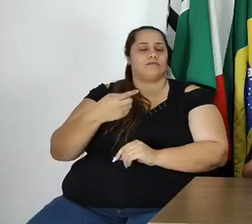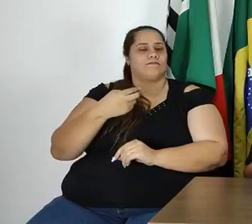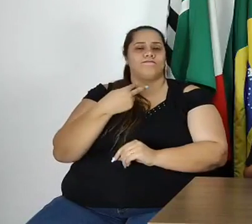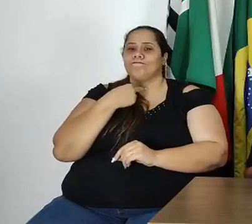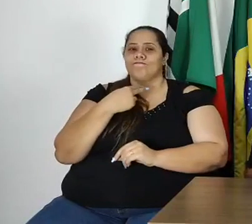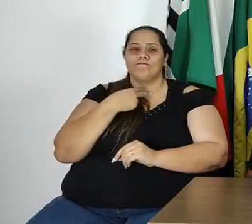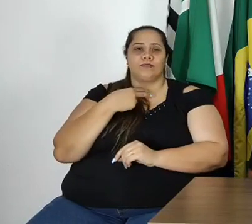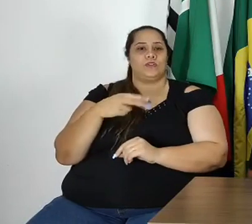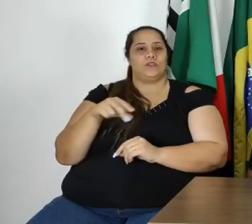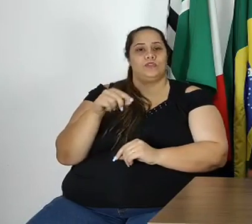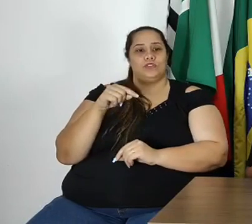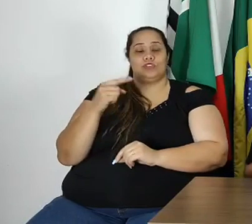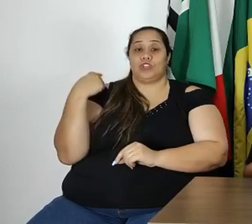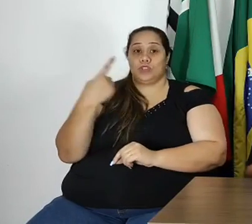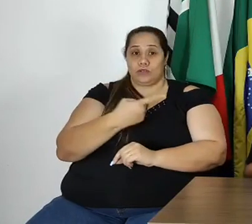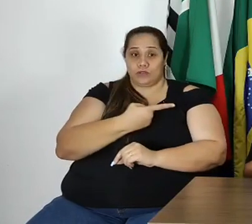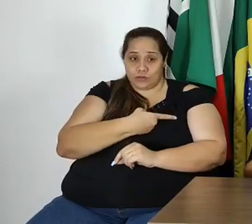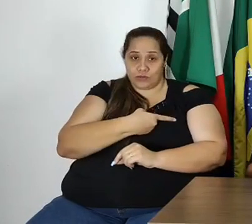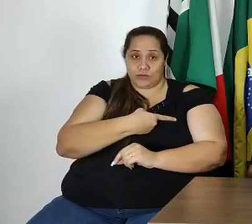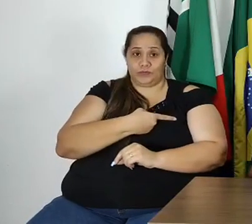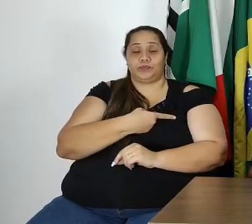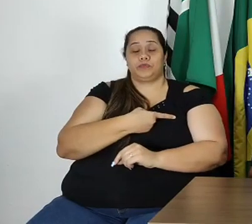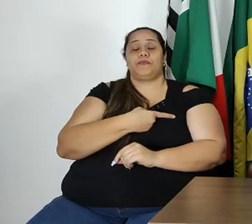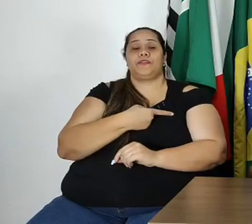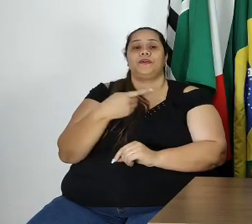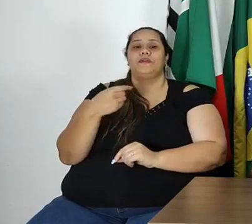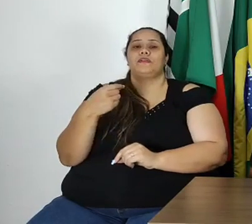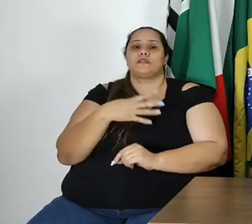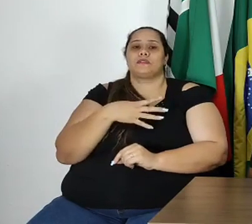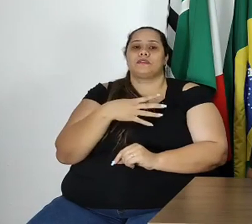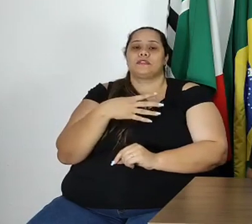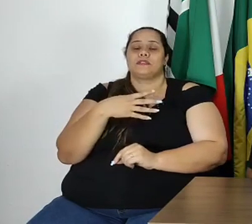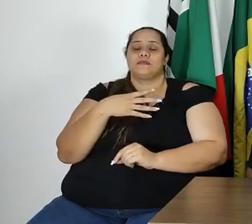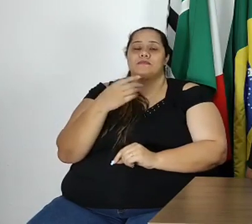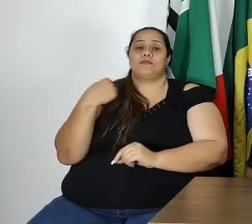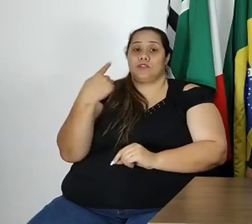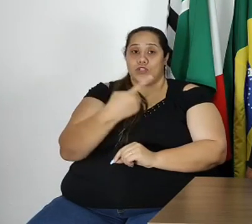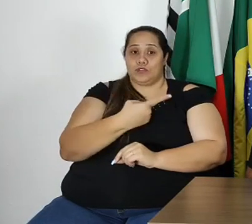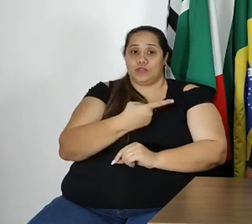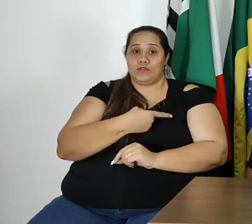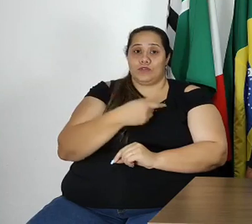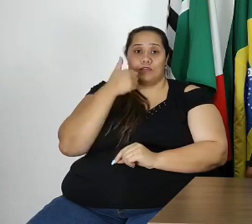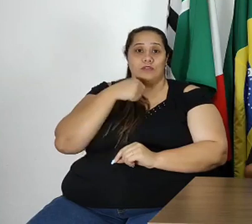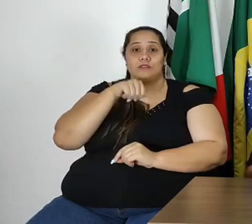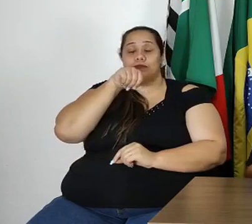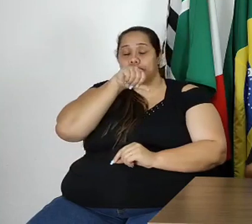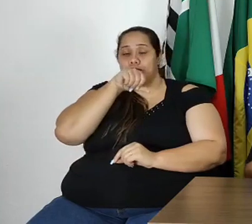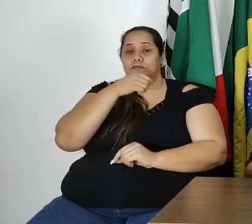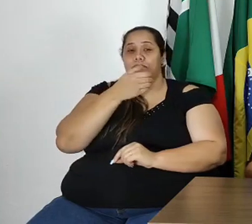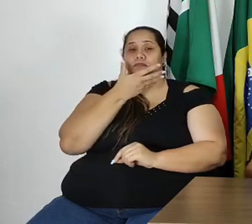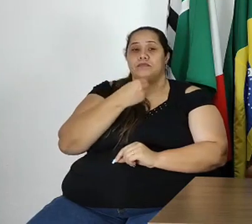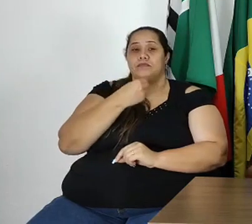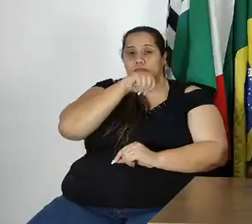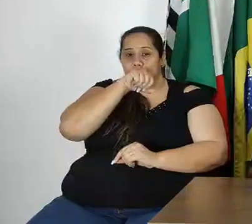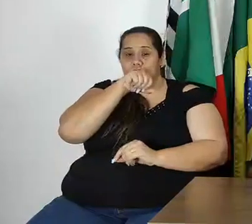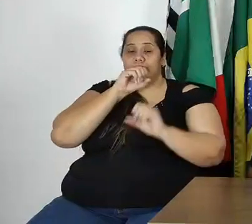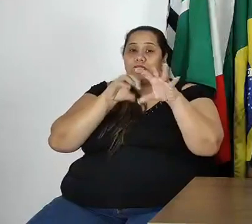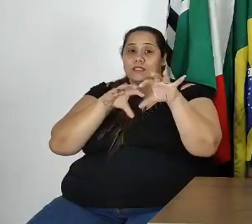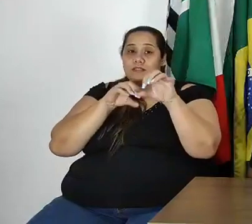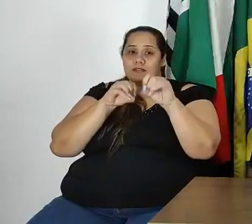A importância de você se preocupar com o que você vai ensinar para o seu filho e não com o que o mundo